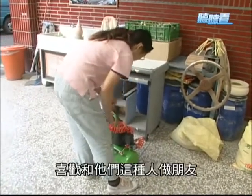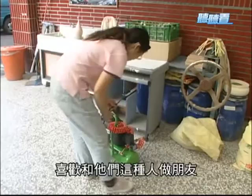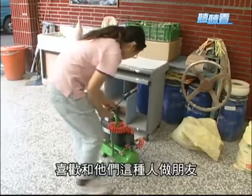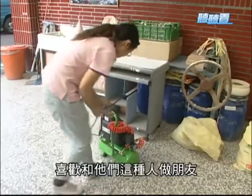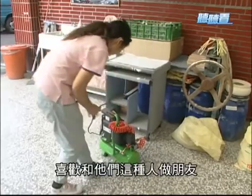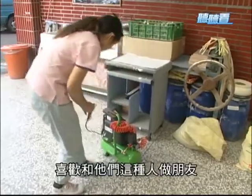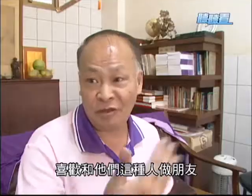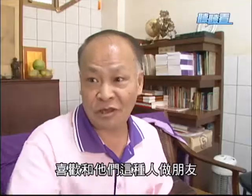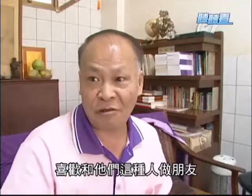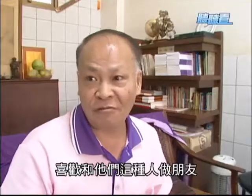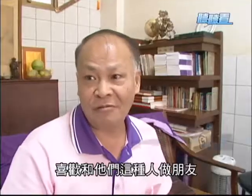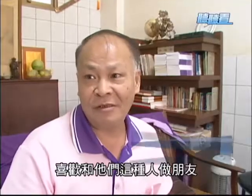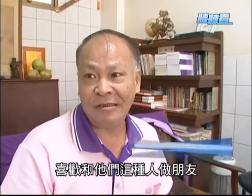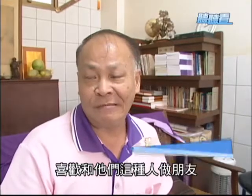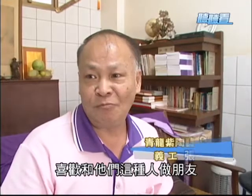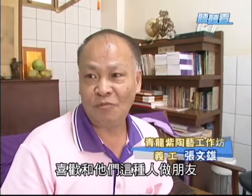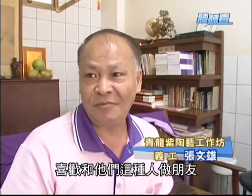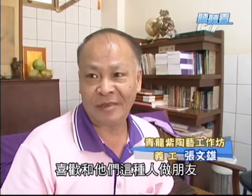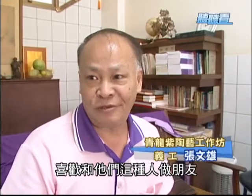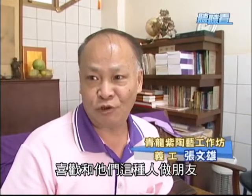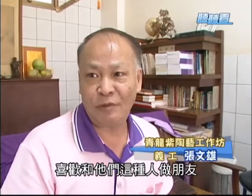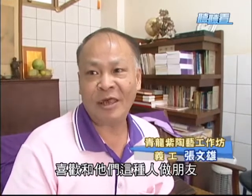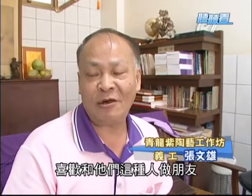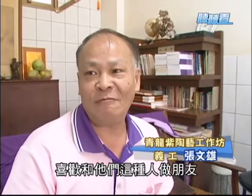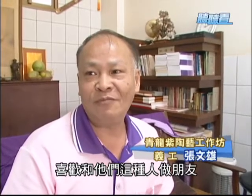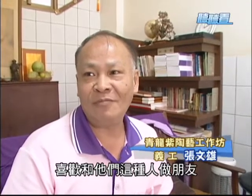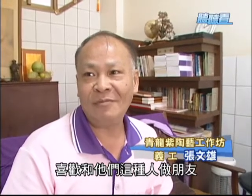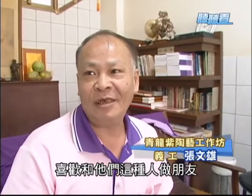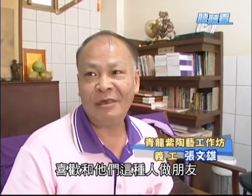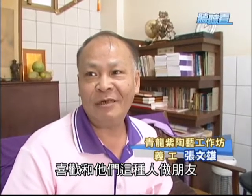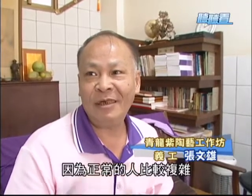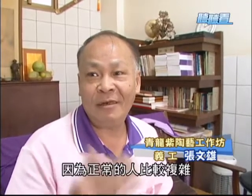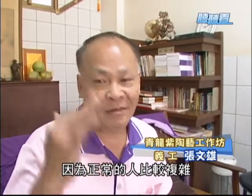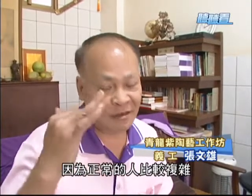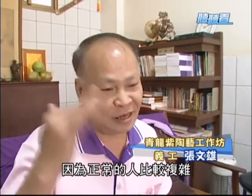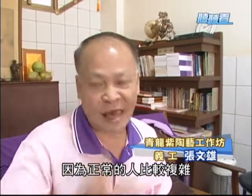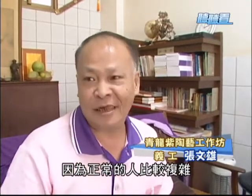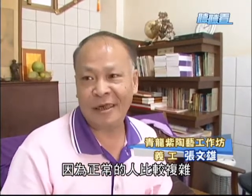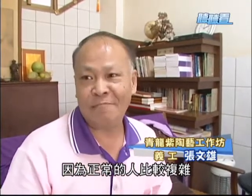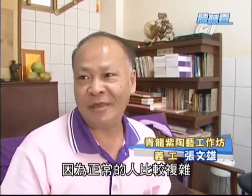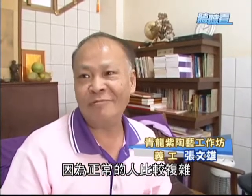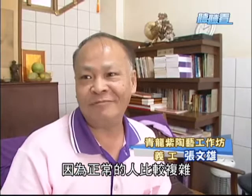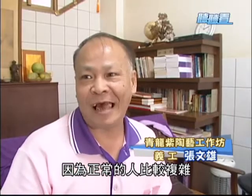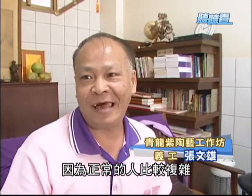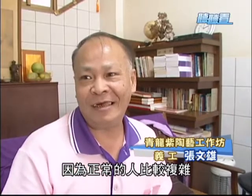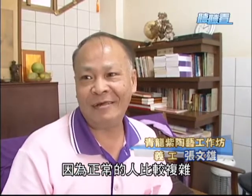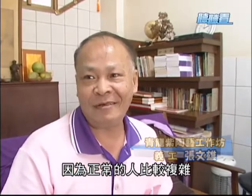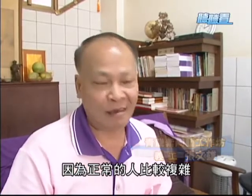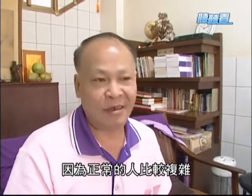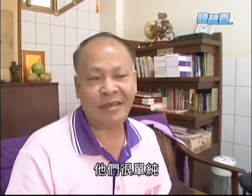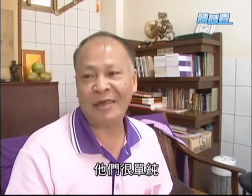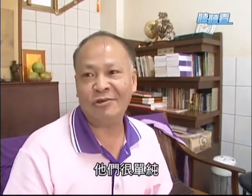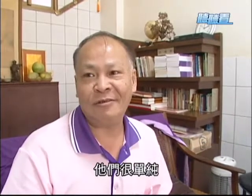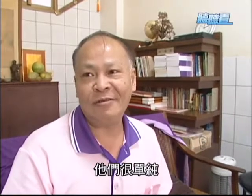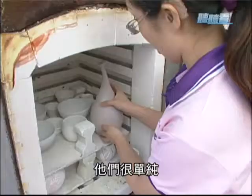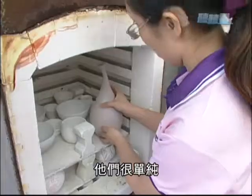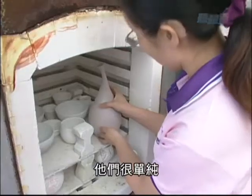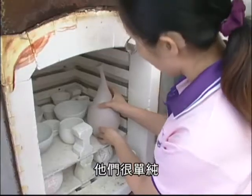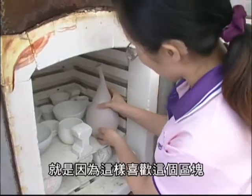欢和他们这种人做朋友。因为正常的人比较复杂，他们很单纯，就是因为